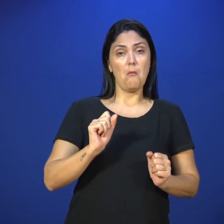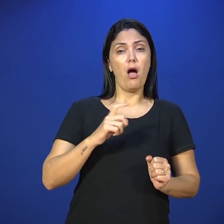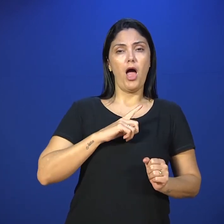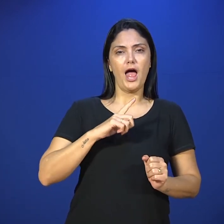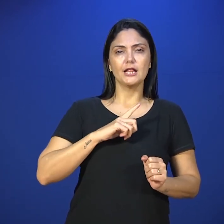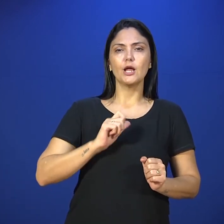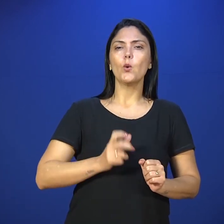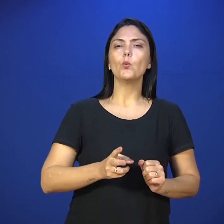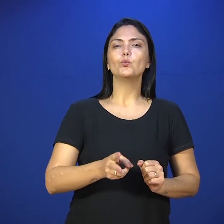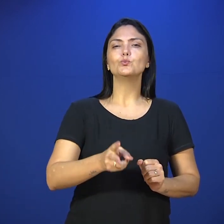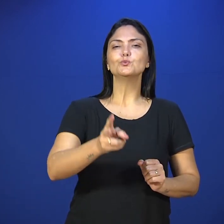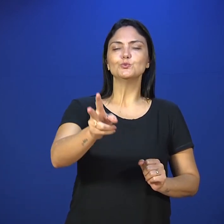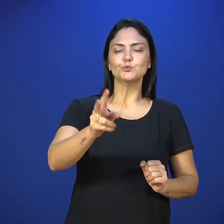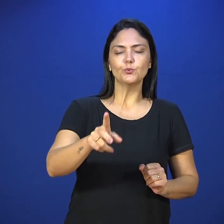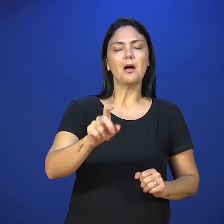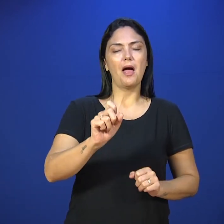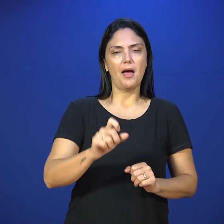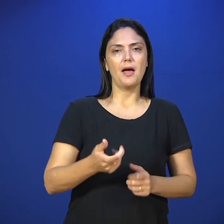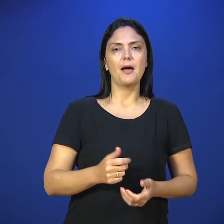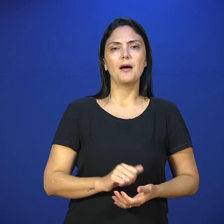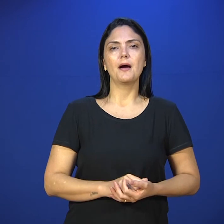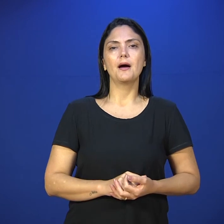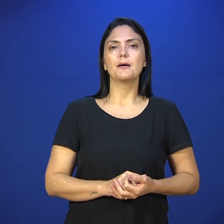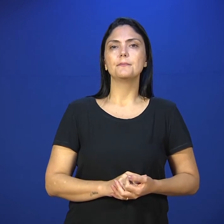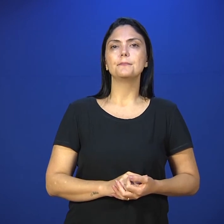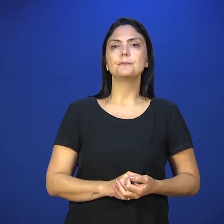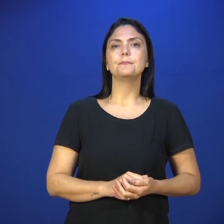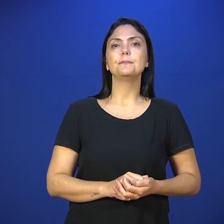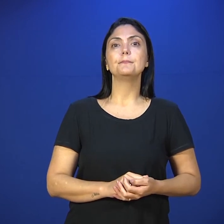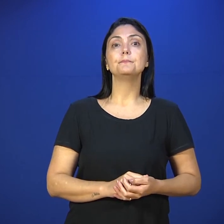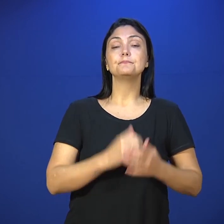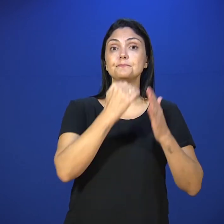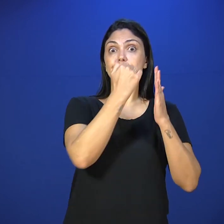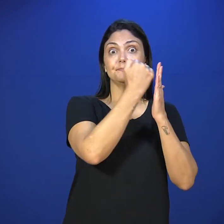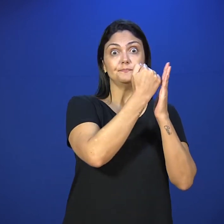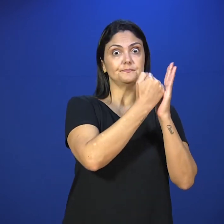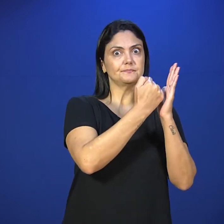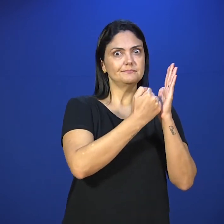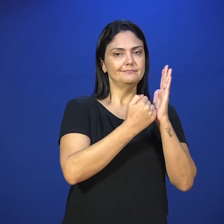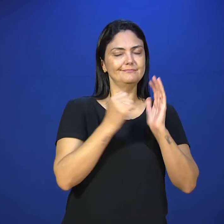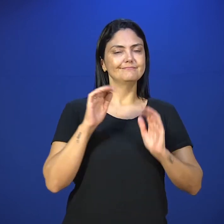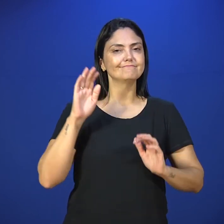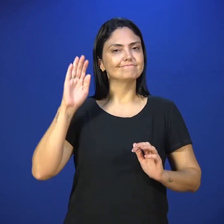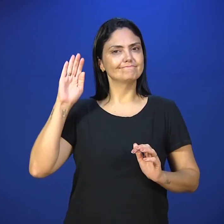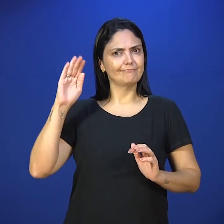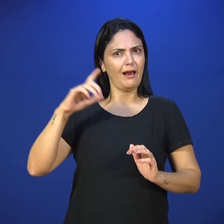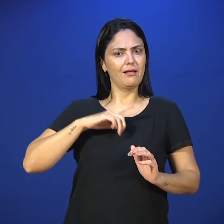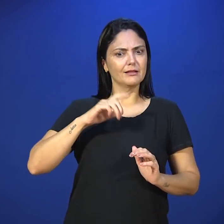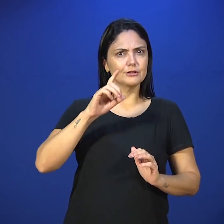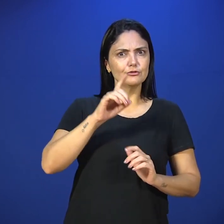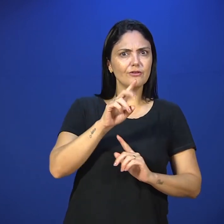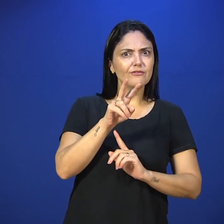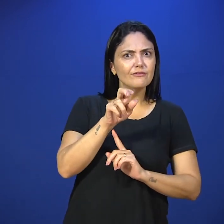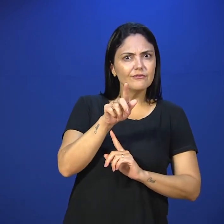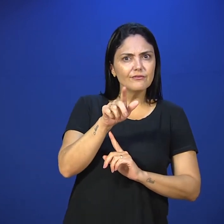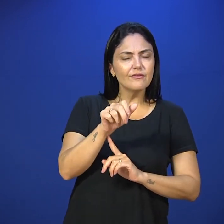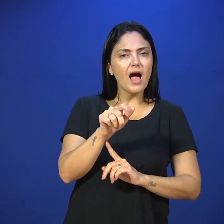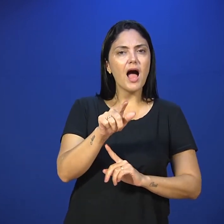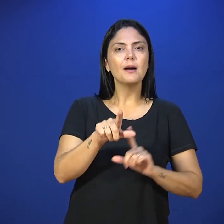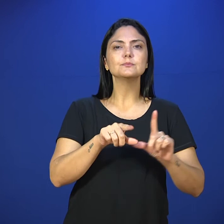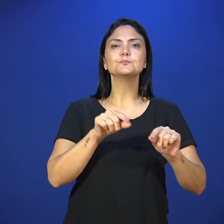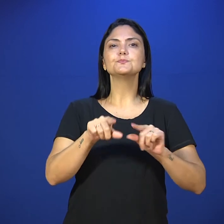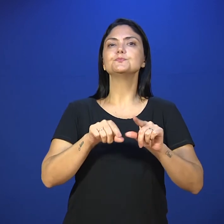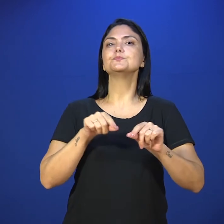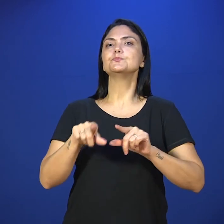direito à continuação destes serviços. 9. A classificação dos candidatos e o direito às vagas ofertadas neste